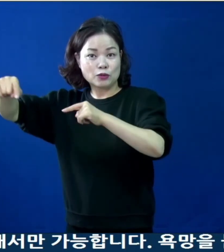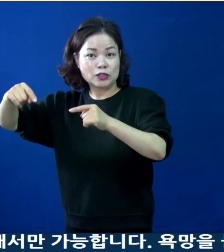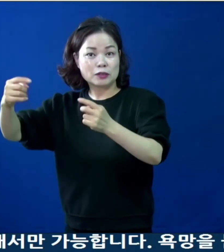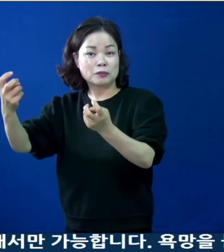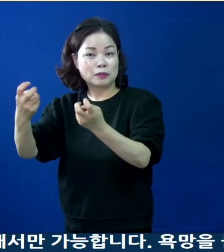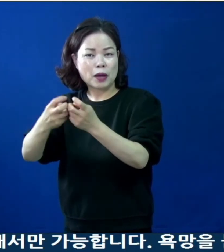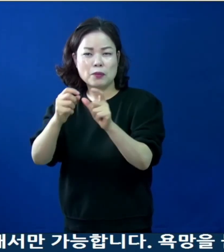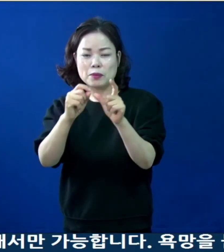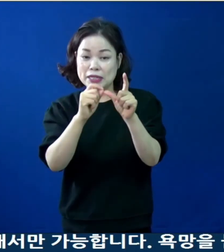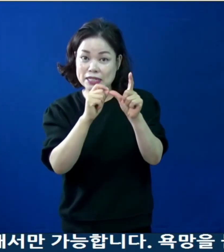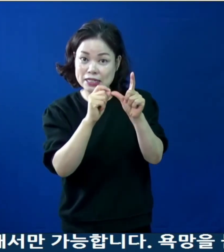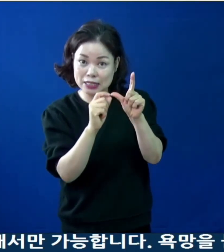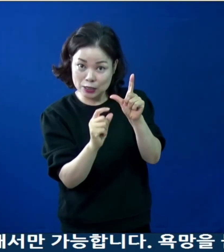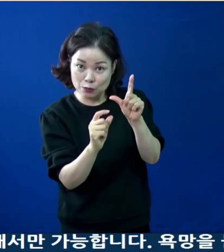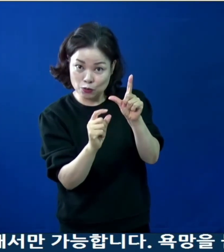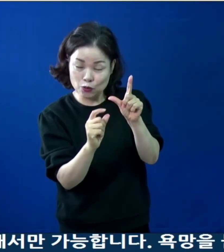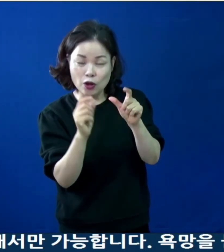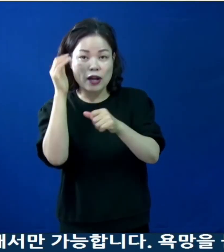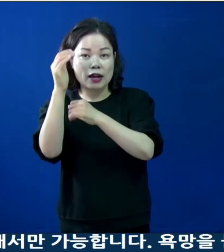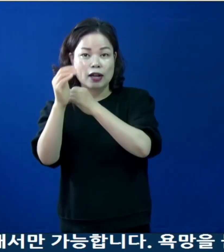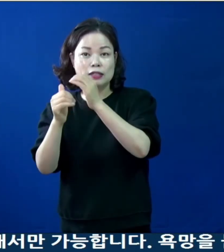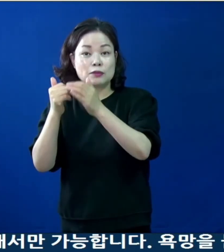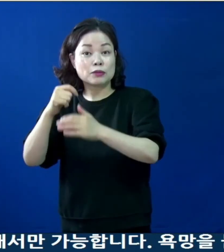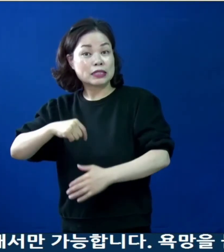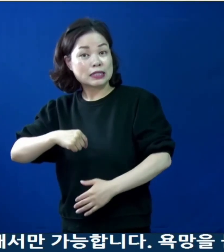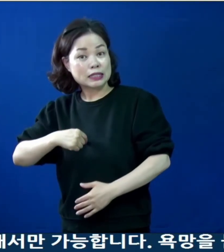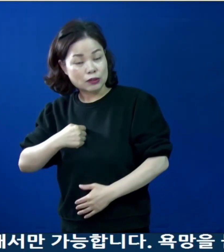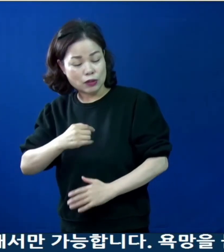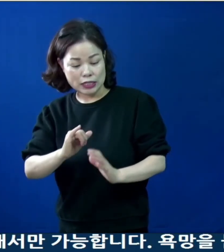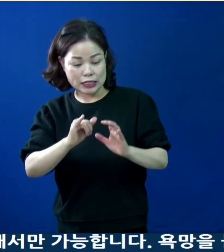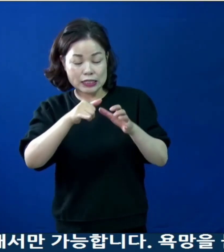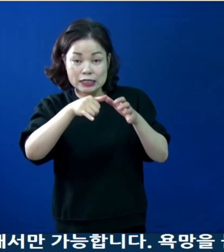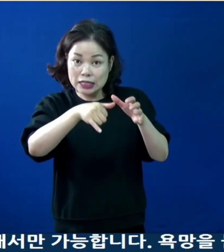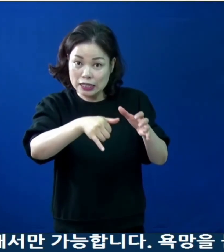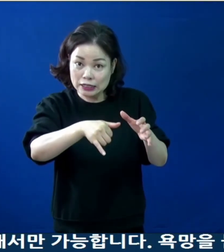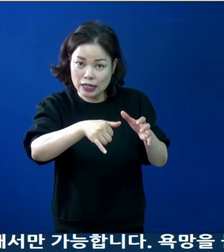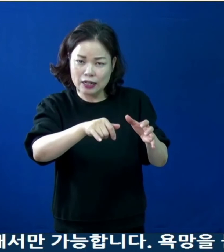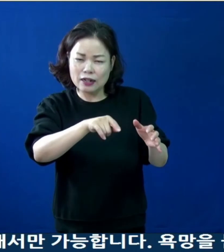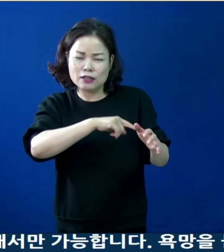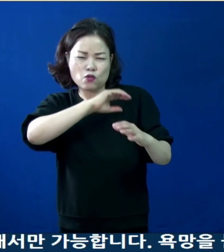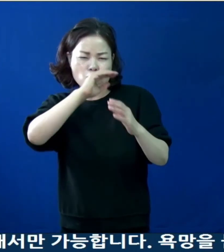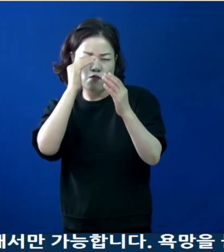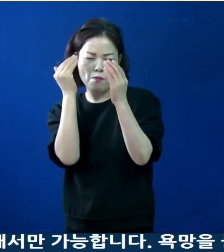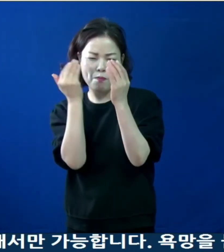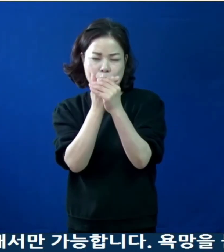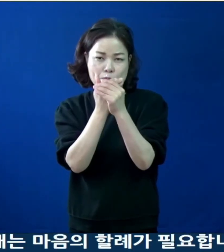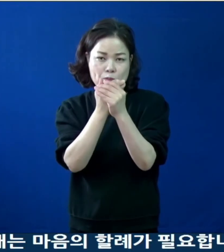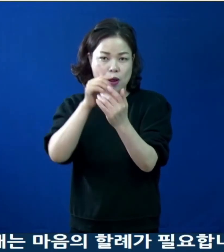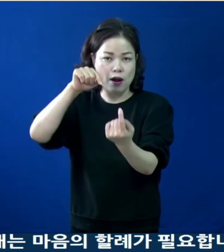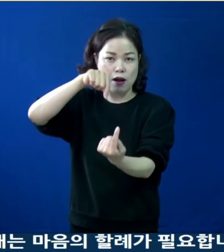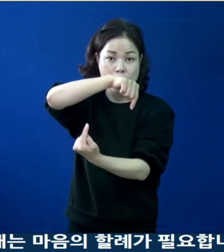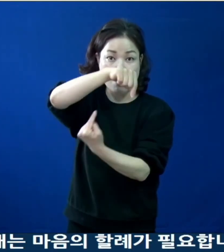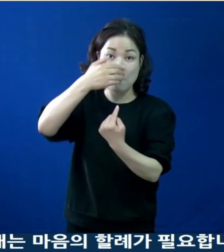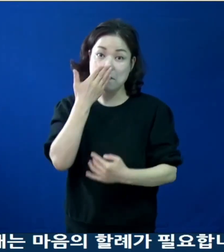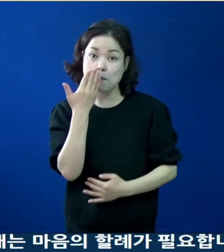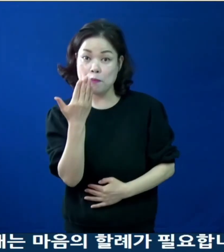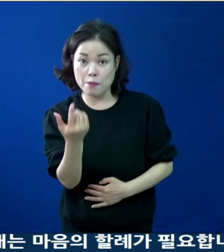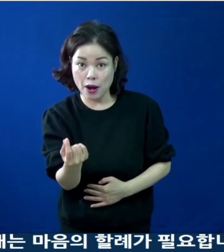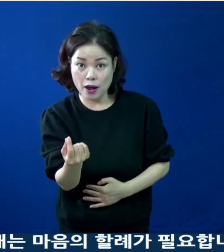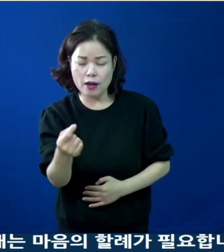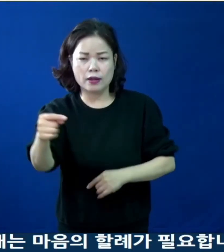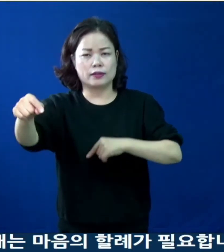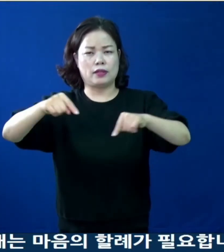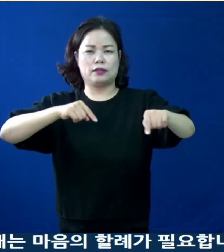방법의 일부예요. 하나님은 스스로 이 세상을 가장 완벽하게 운행하실 수 있습니다.